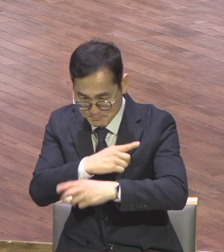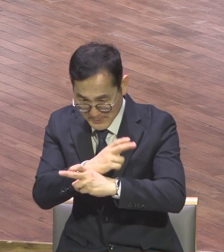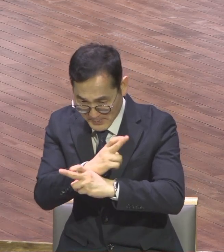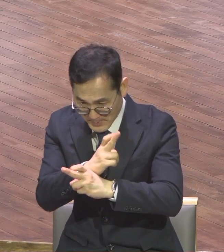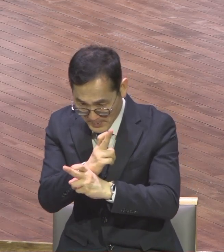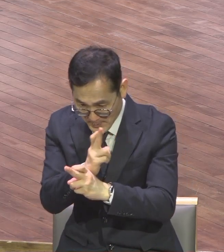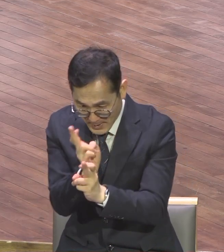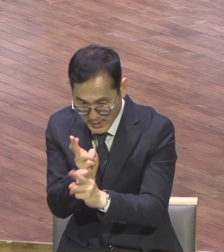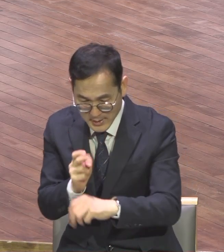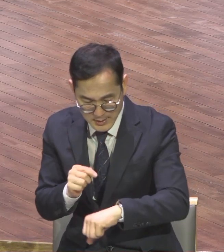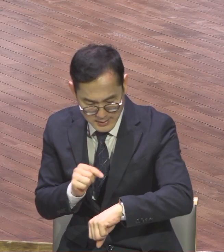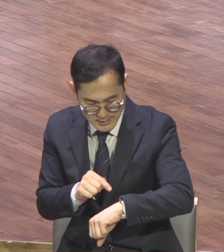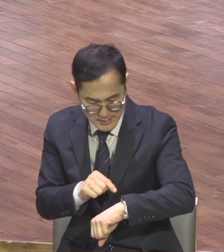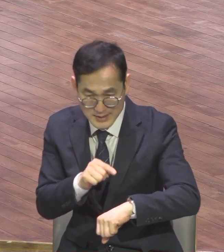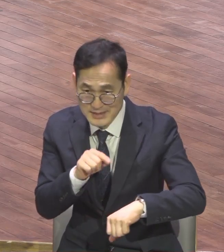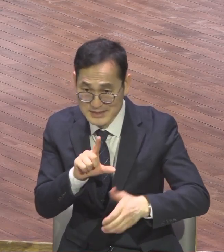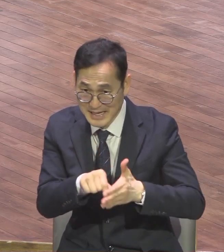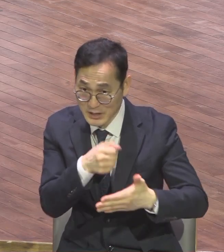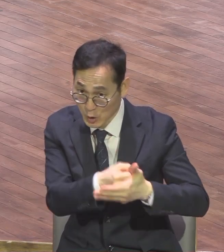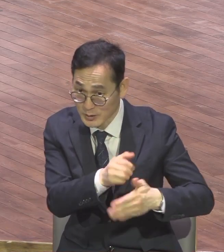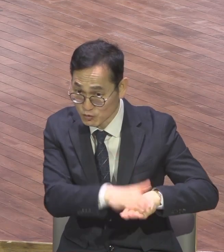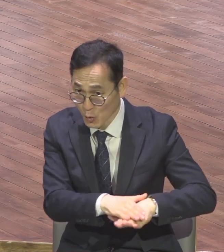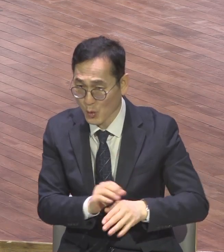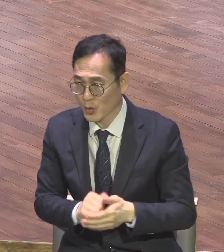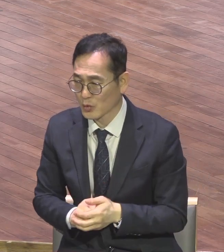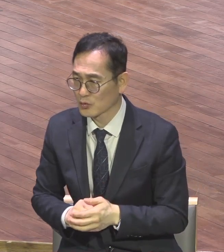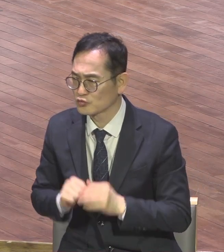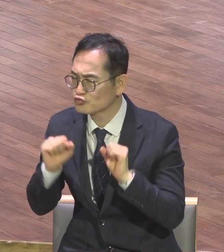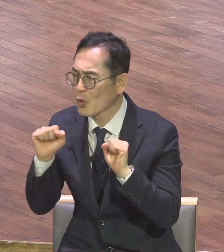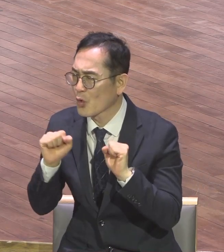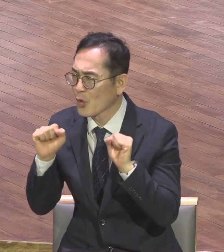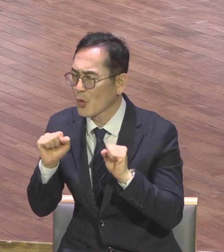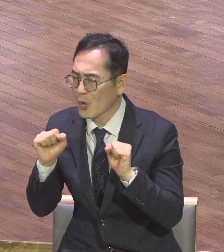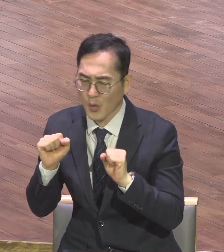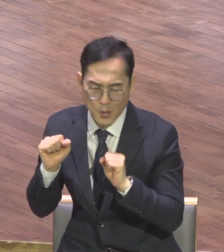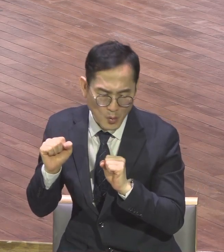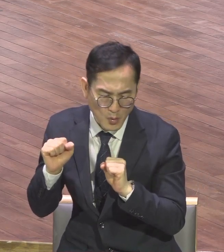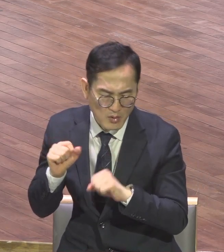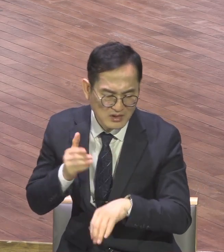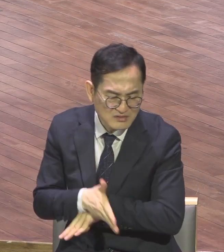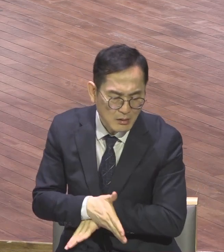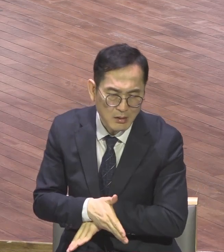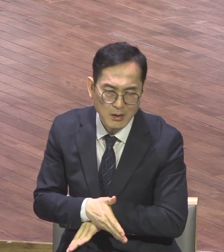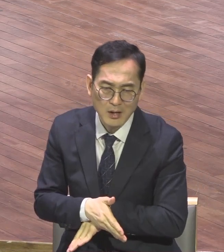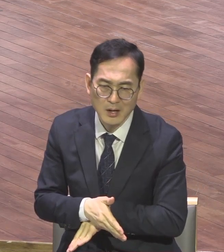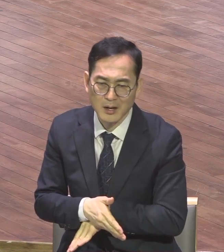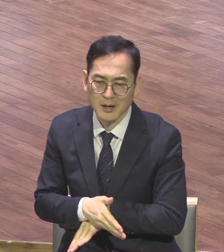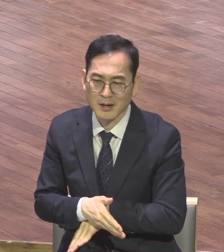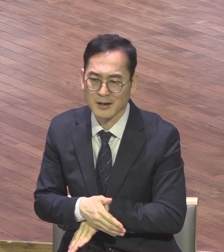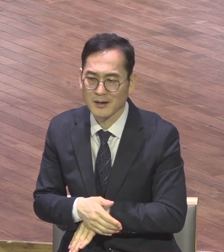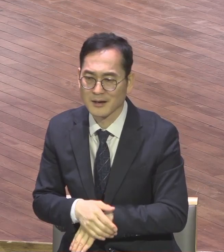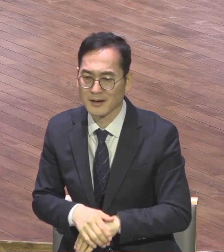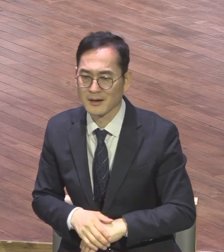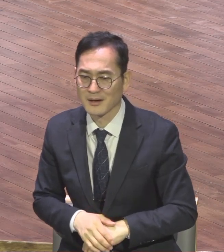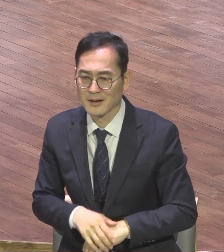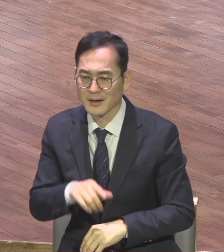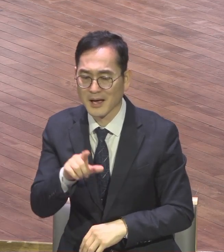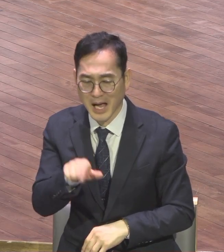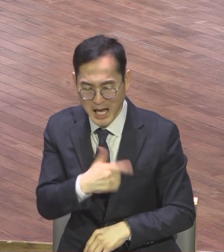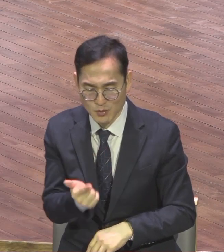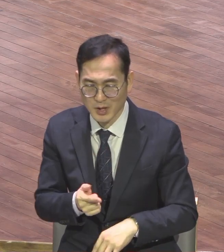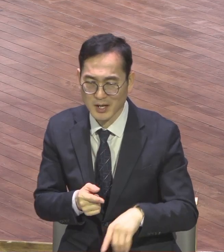정해서 한번 운동을 한 적이 있는데 그 하나 한 번 하는 것도 지키기가 굉장히 긴장이 되더라니까. 근데 하루 세